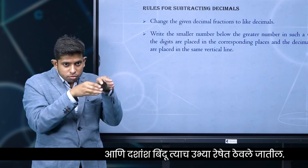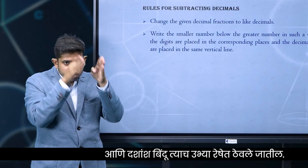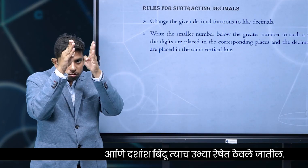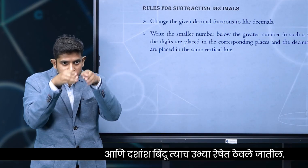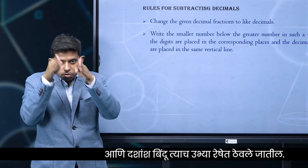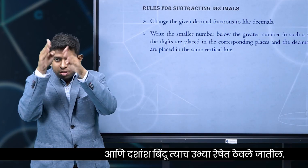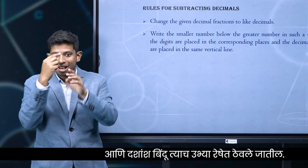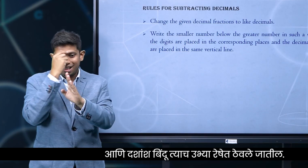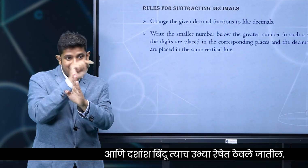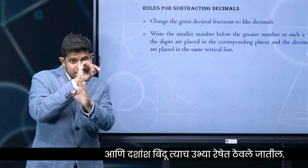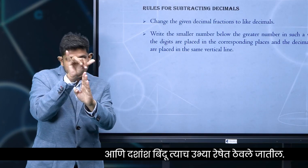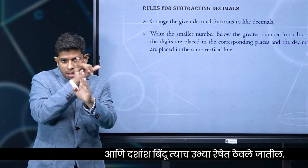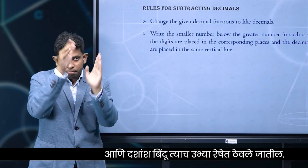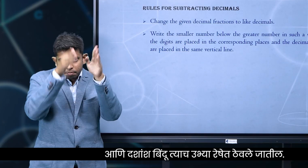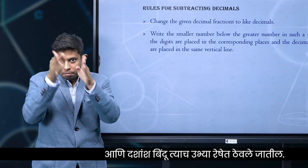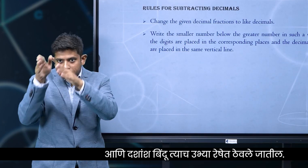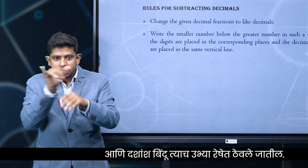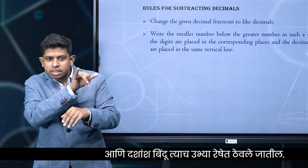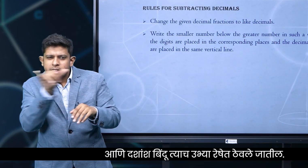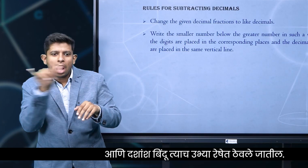आणि दशांश बिंदू त्याच उभ्या रेषेत ठेवले जातील.